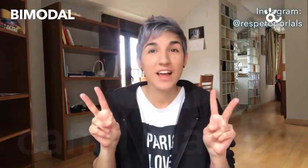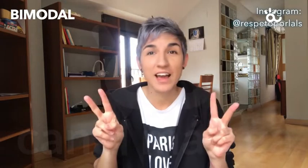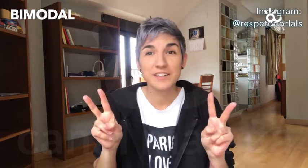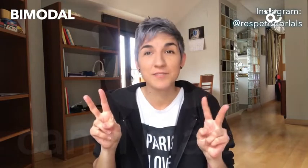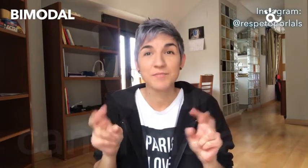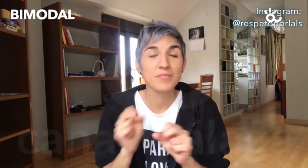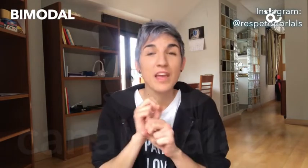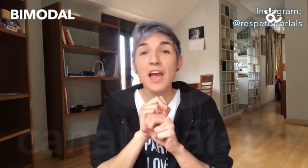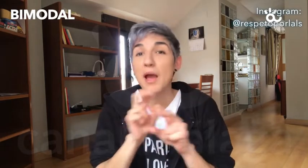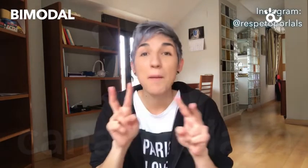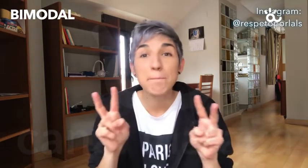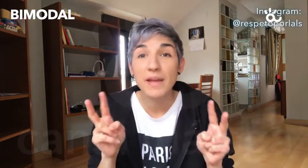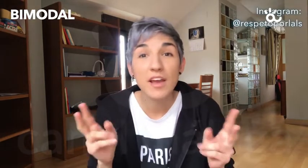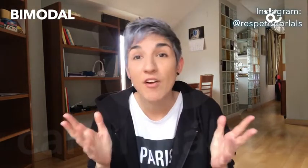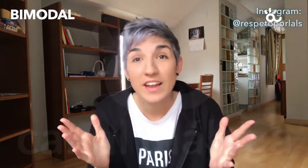empeorar,